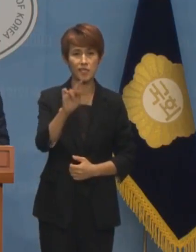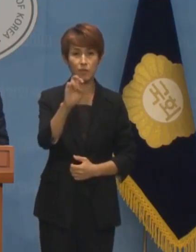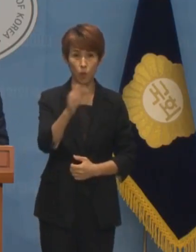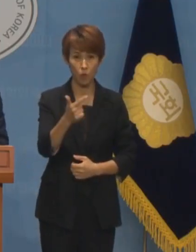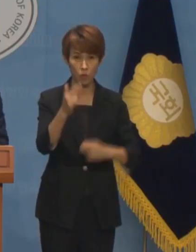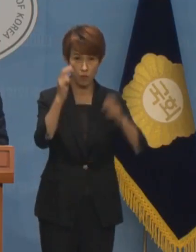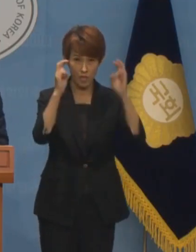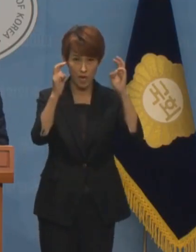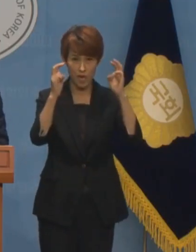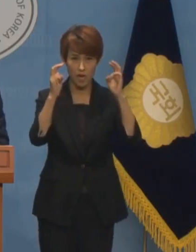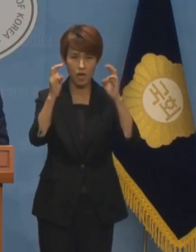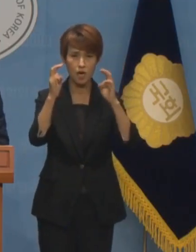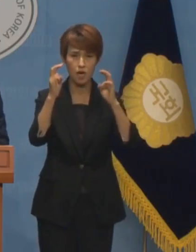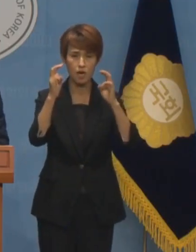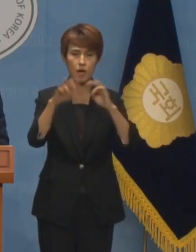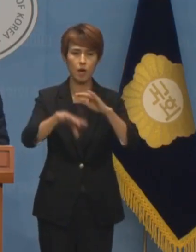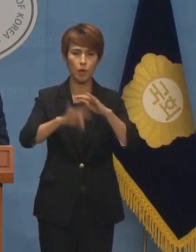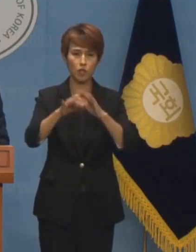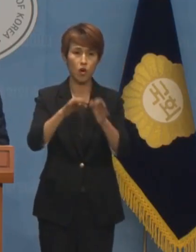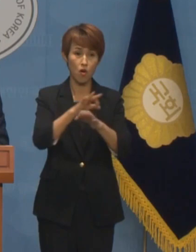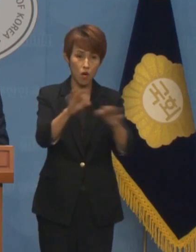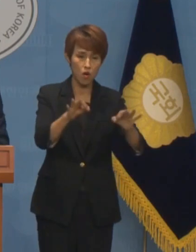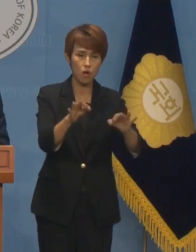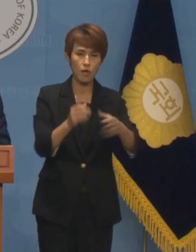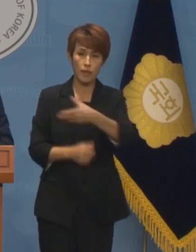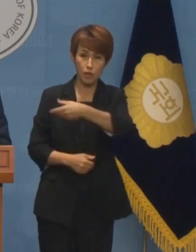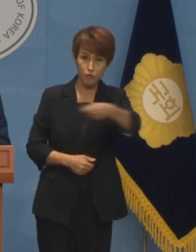티몬월드의 선정산 대출을 담당한